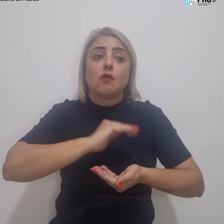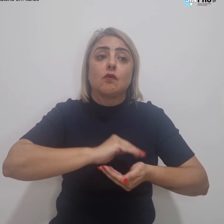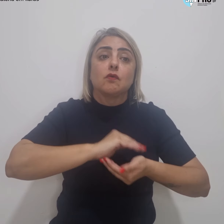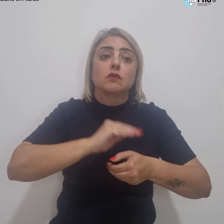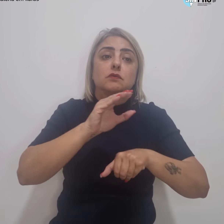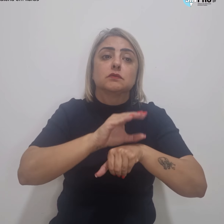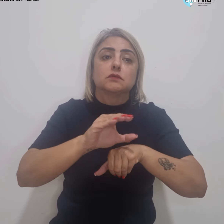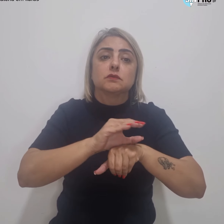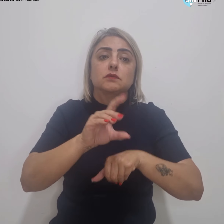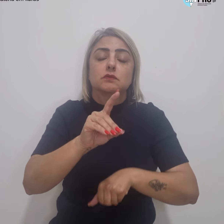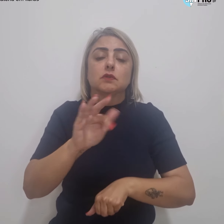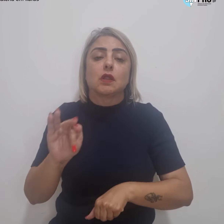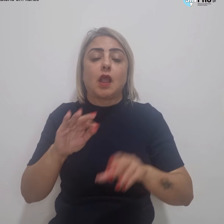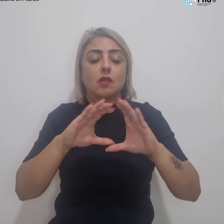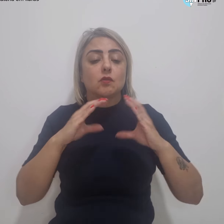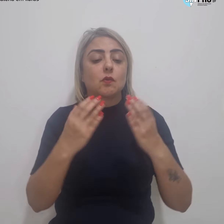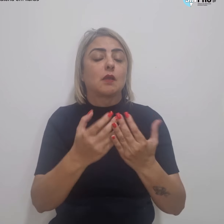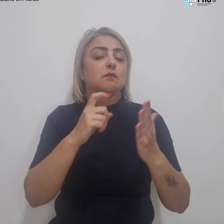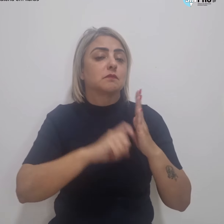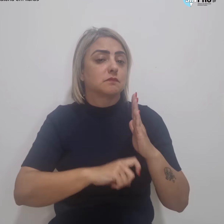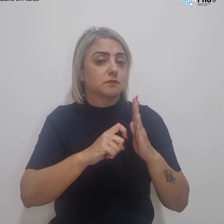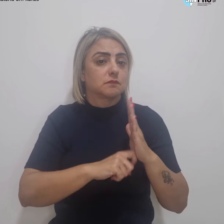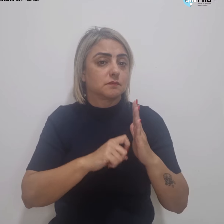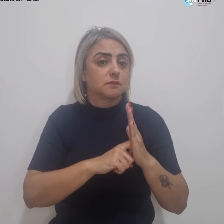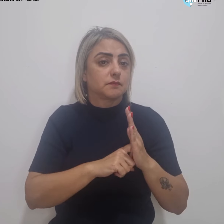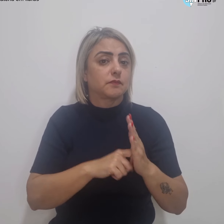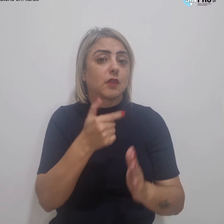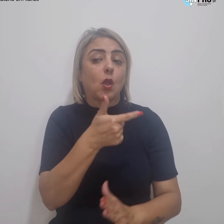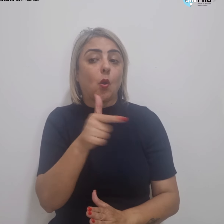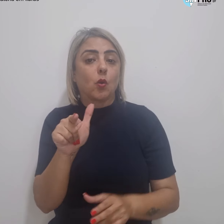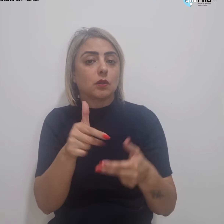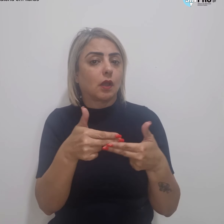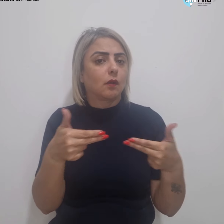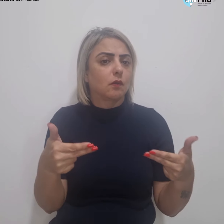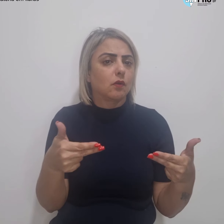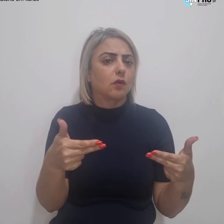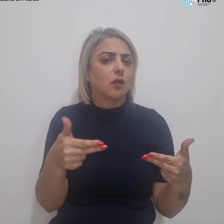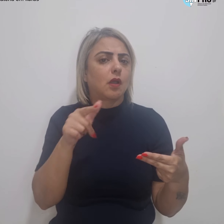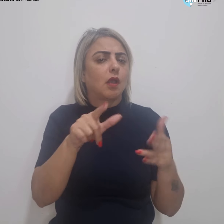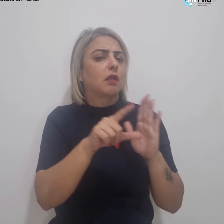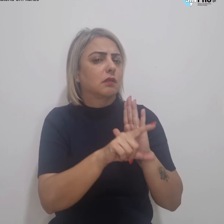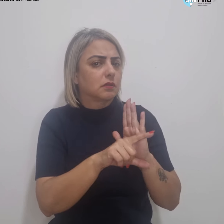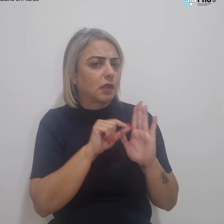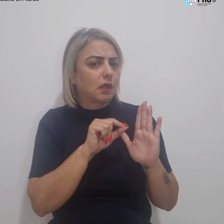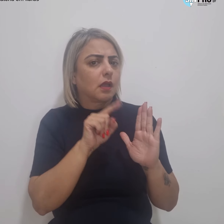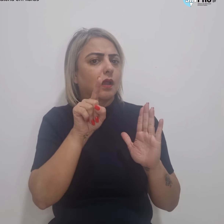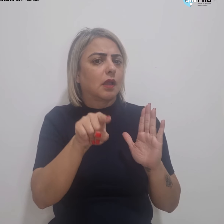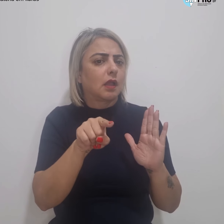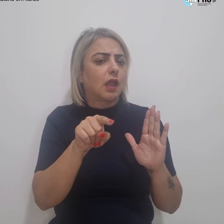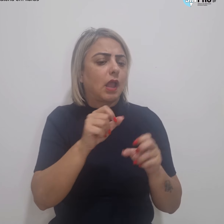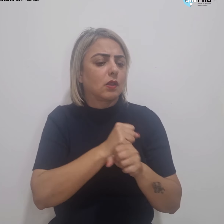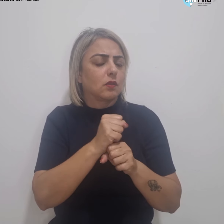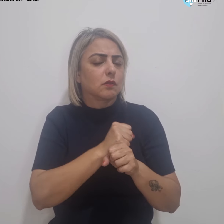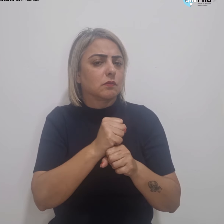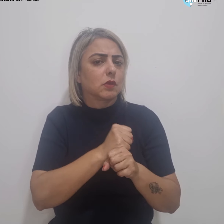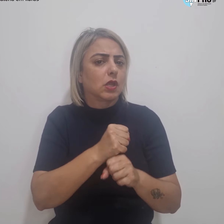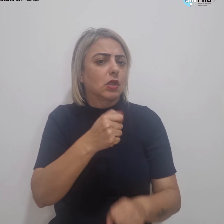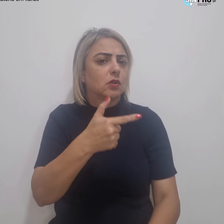do arcabouço fiscal. Outro ponto a se destacar é que no ano de 2022